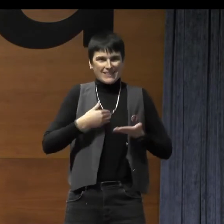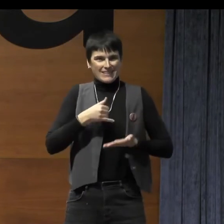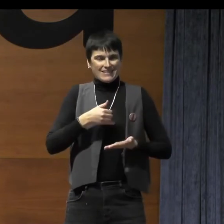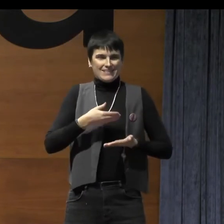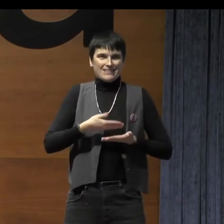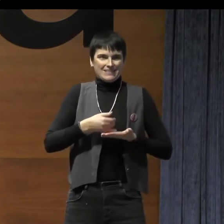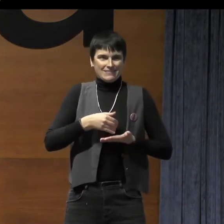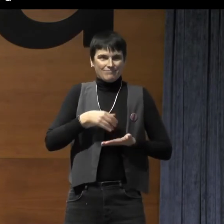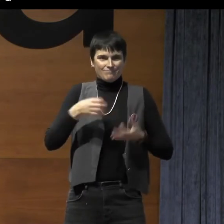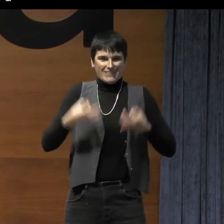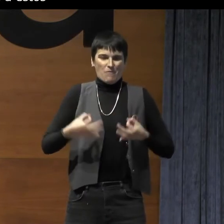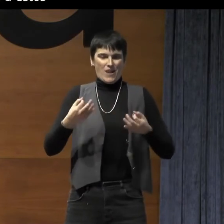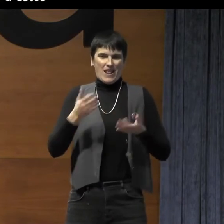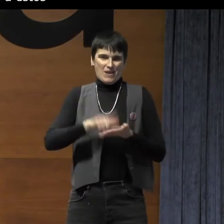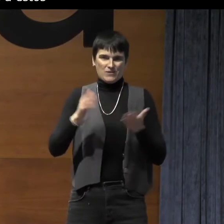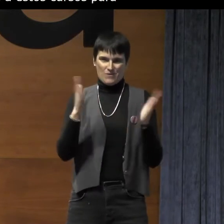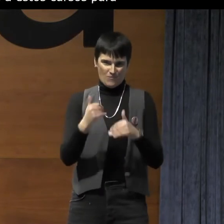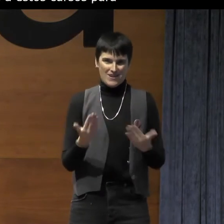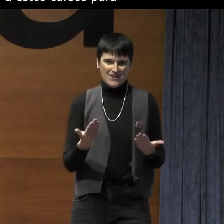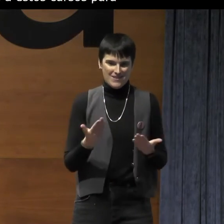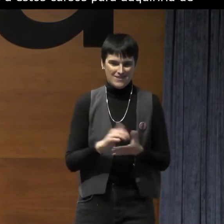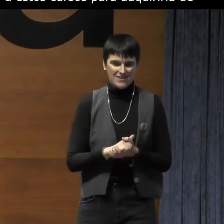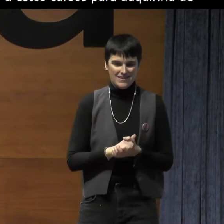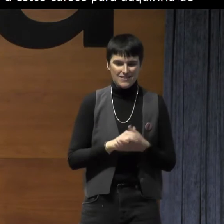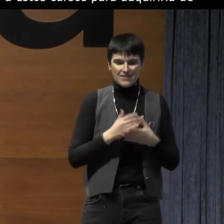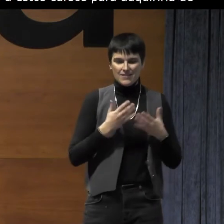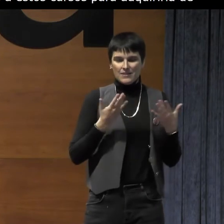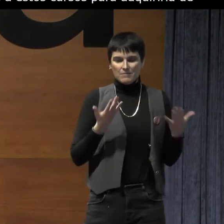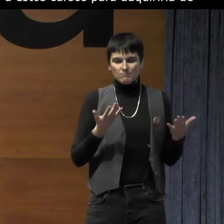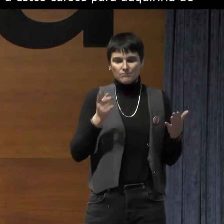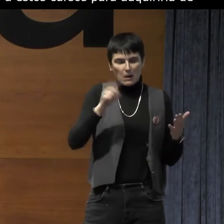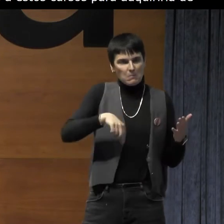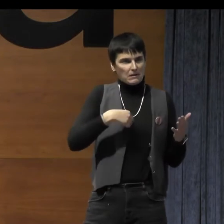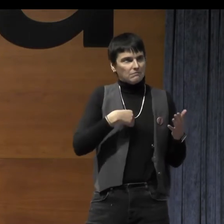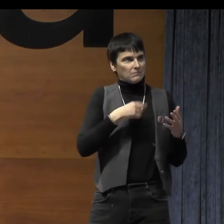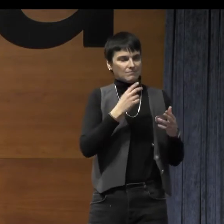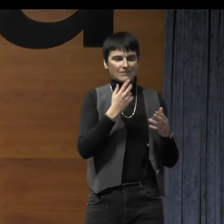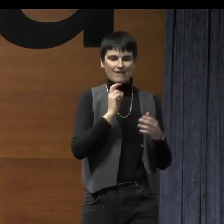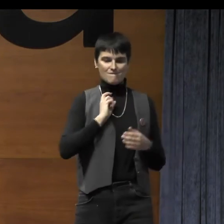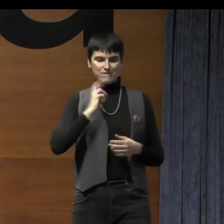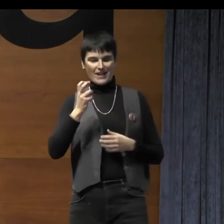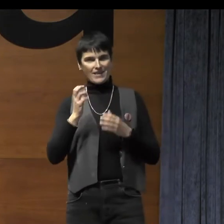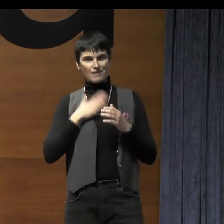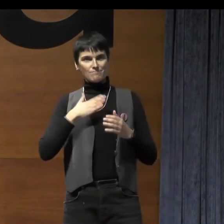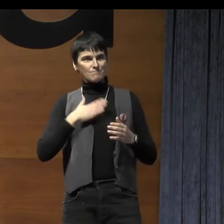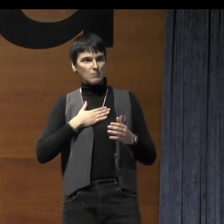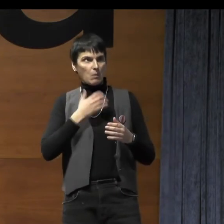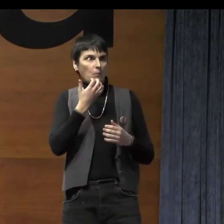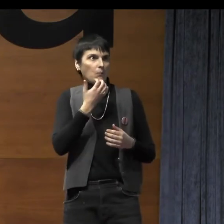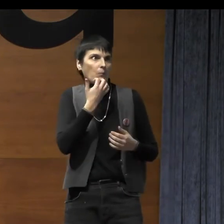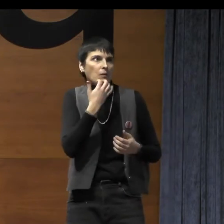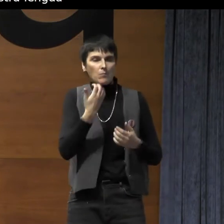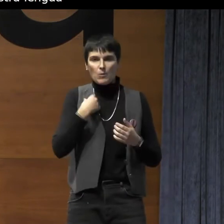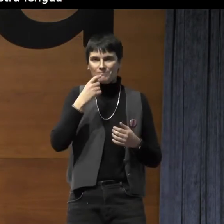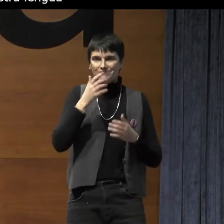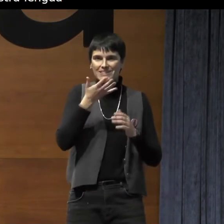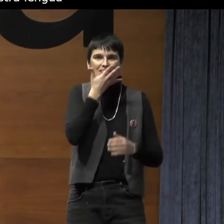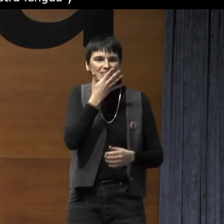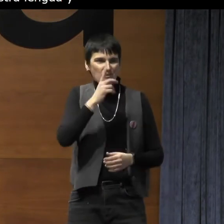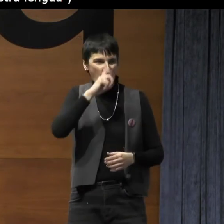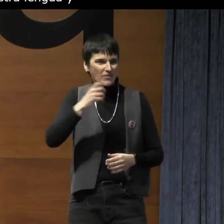para adquirirla de manera formal, es diferente a nuestra lengua y nos puede generar inseguridades.